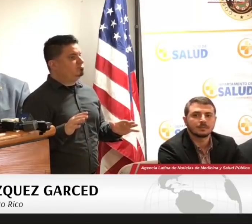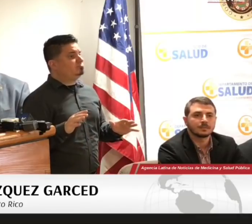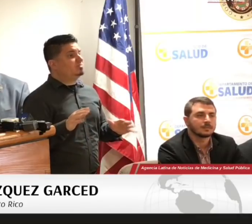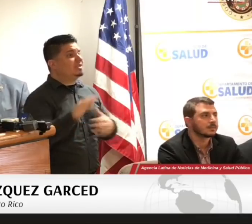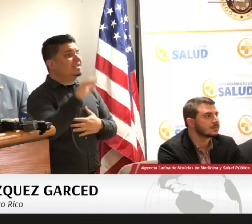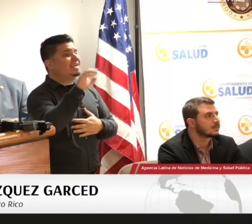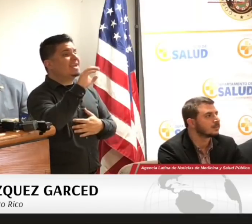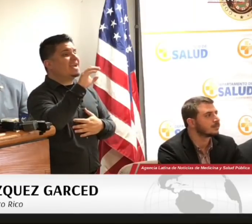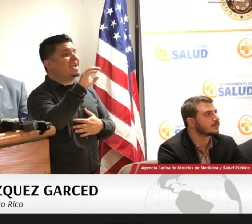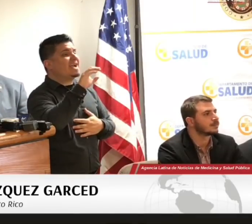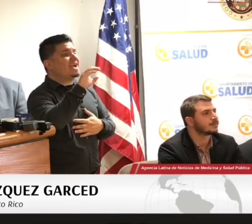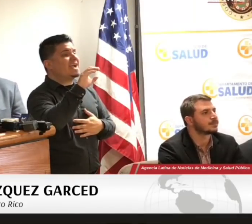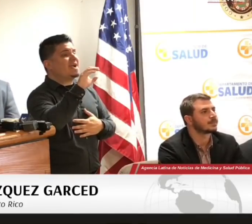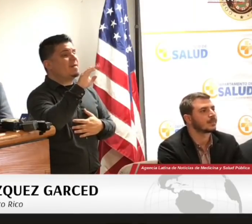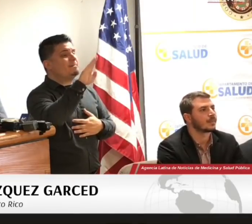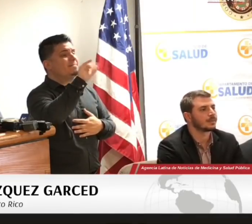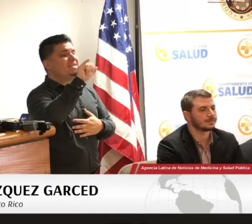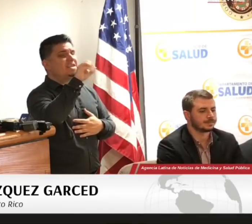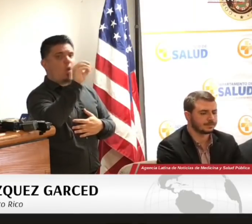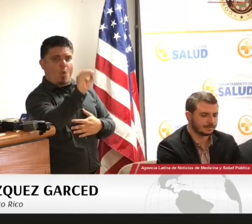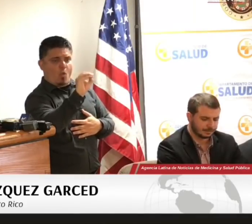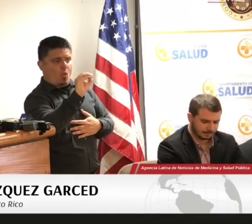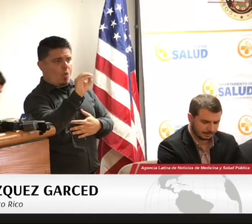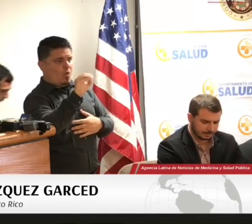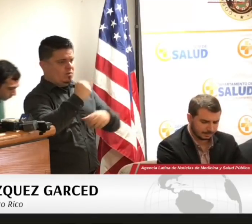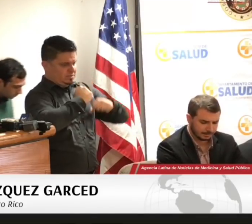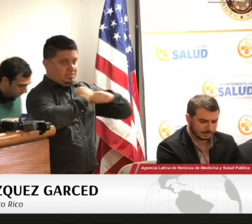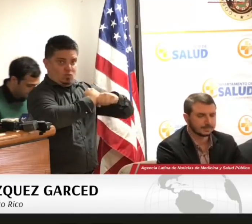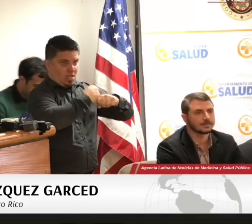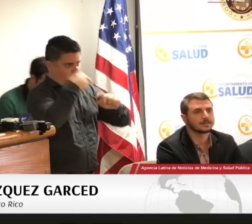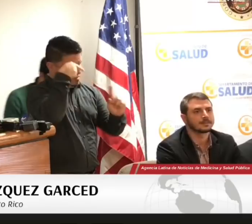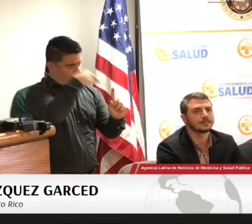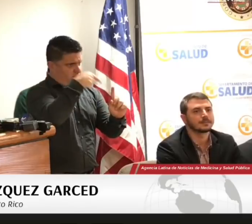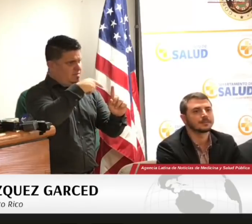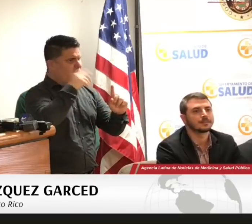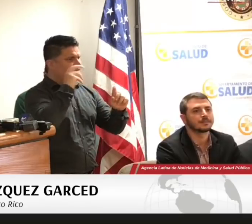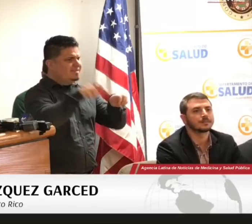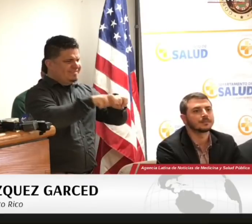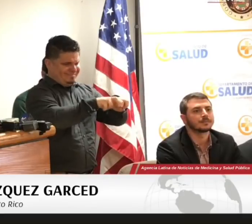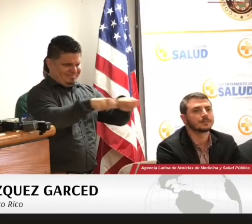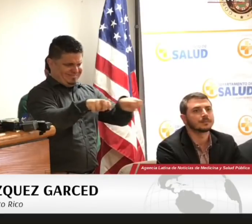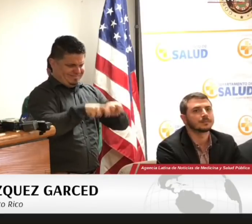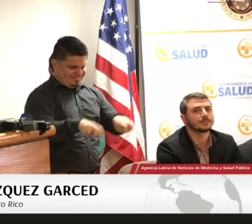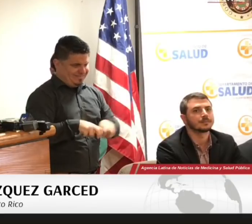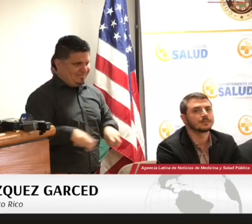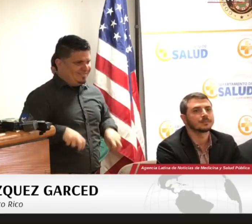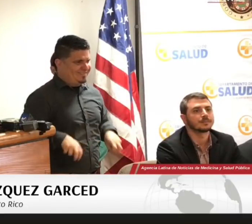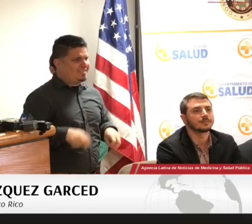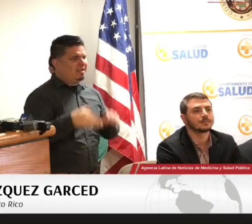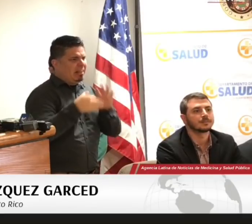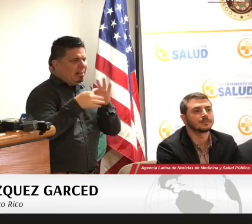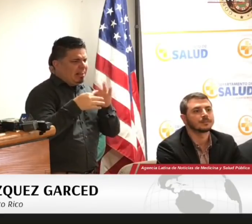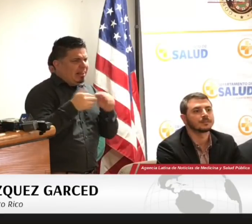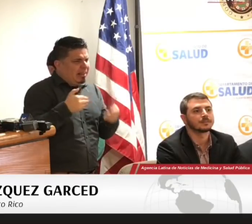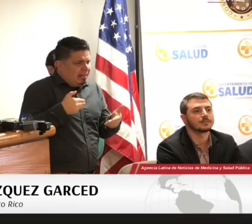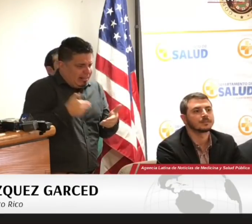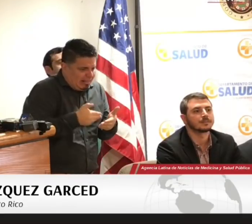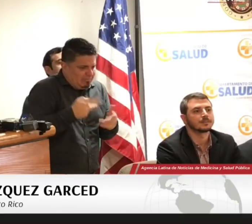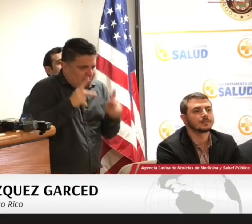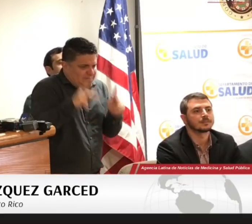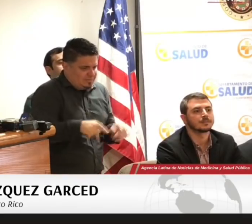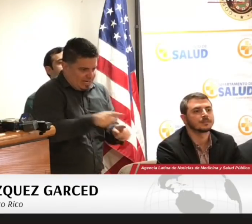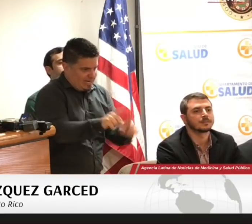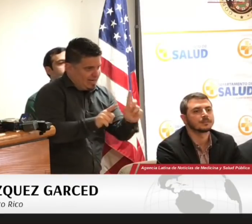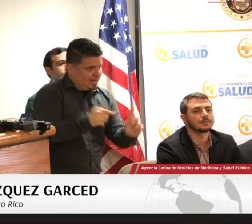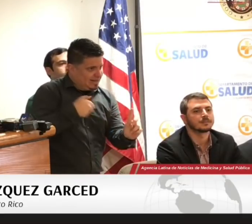cualquier identificación de estas personas que estuvieron en esa fila que hemos dicho, ¿verdad?, que estaban cerca de él. Con relación al recurso, ellos